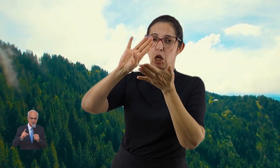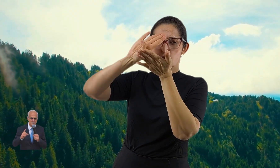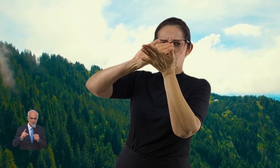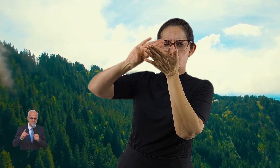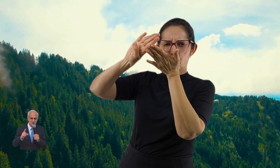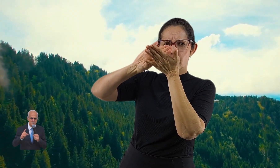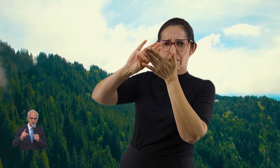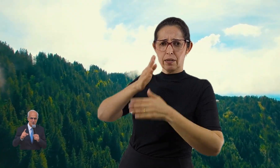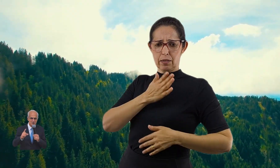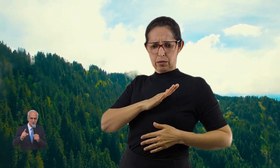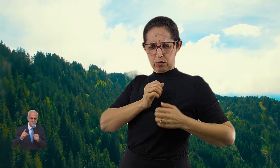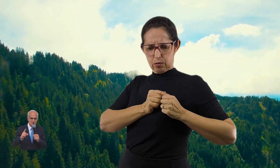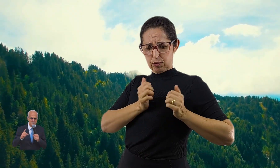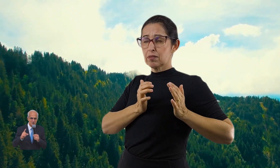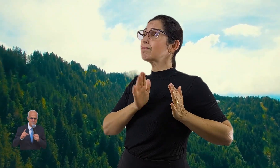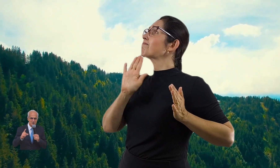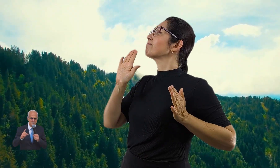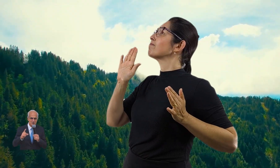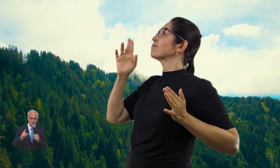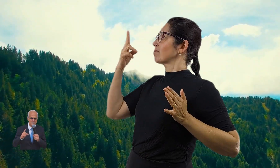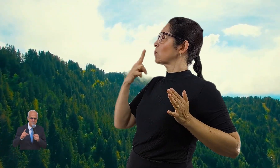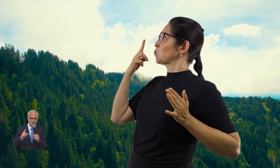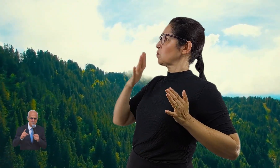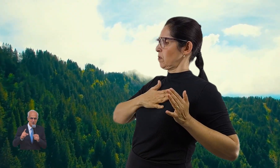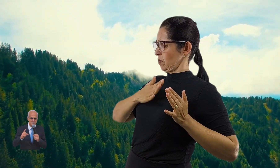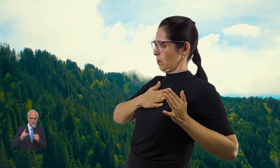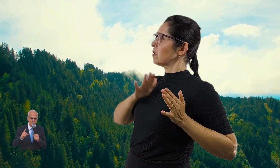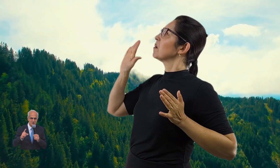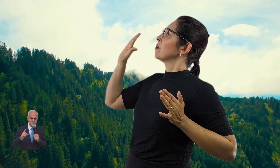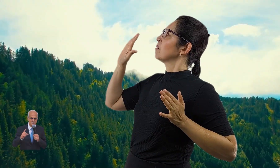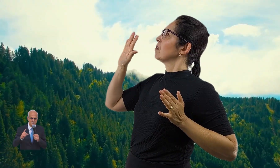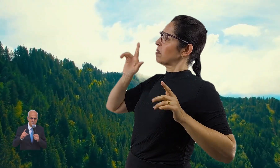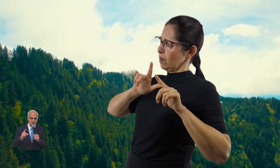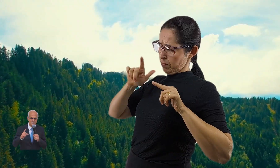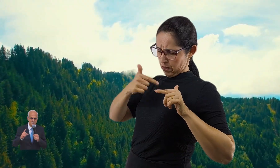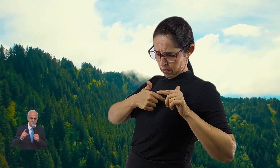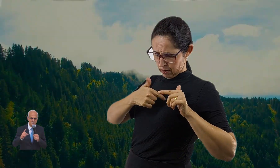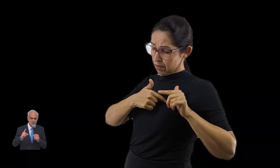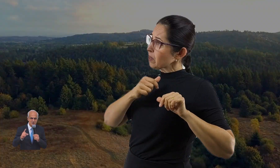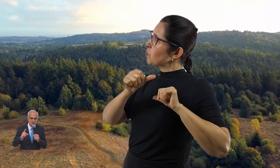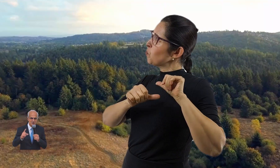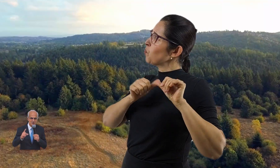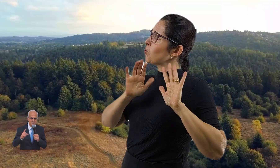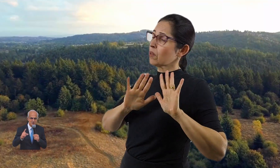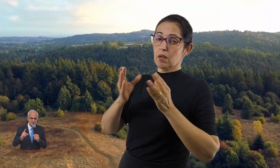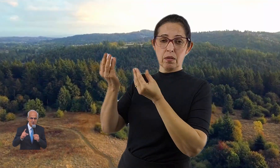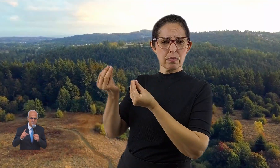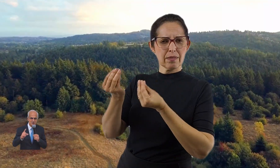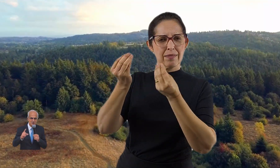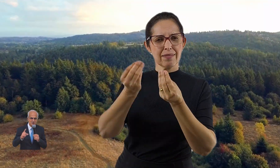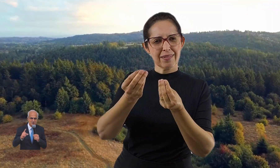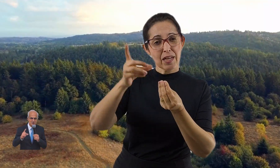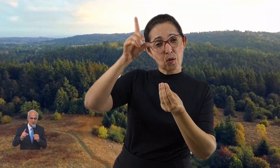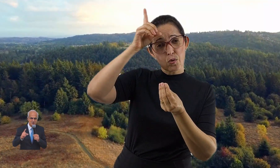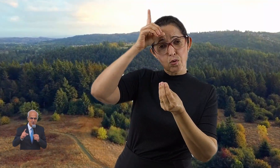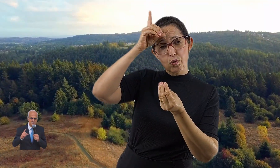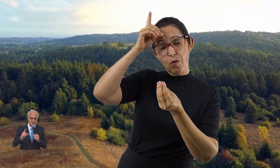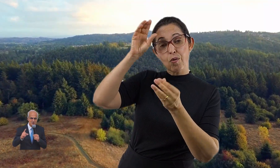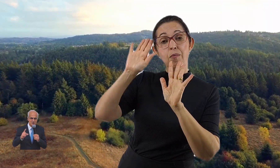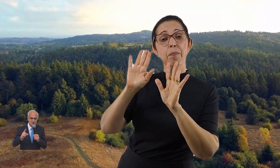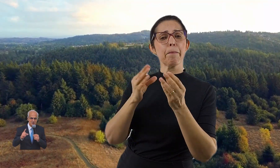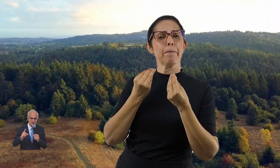abre o seu coração e diz, Senhor, eis-me aqui, trabalha a minha vida. Mas Senhor, o Senhor me deu dons para que o Senhor